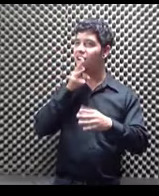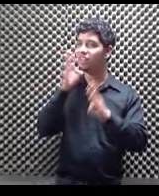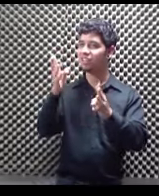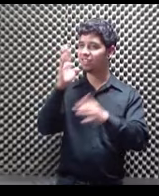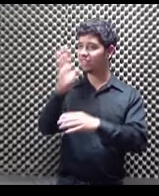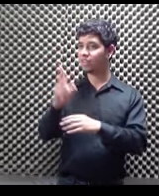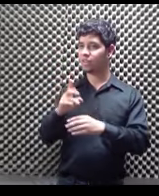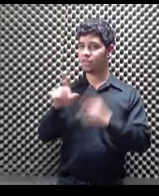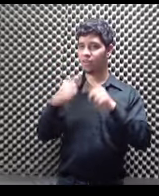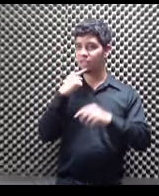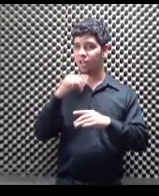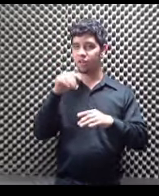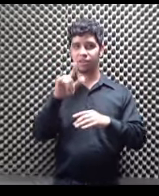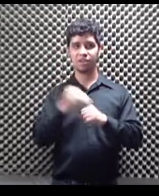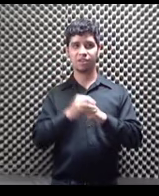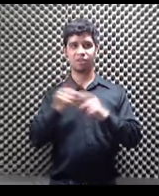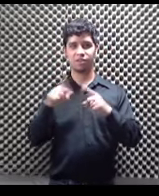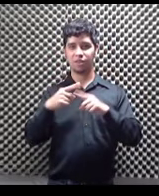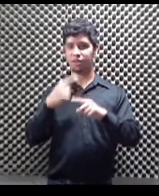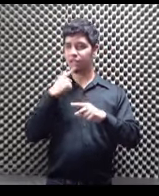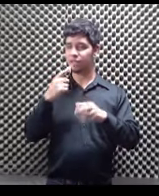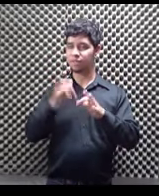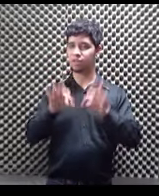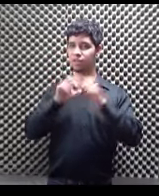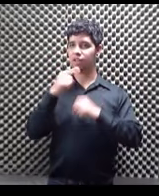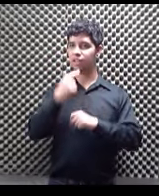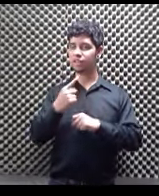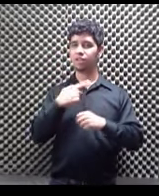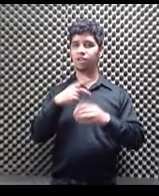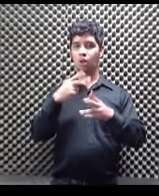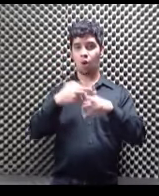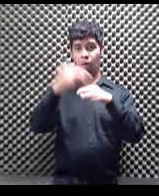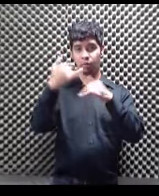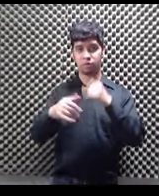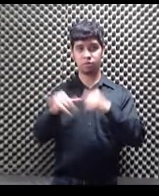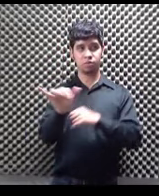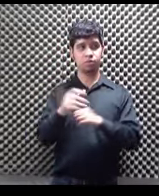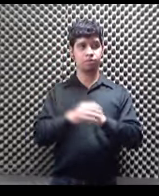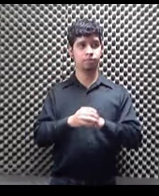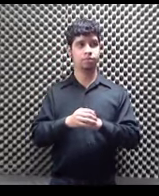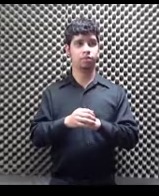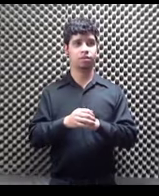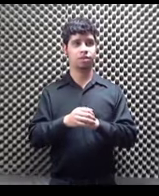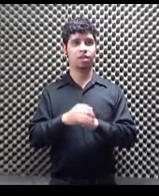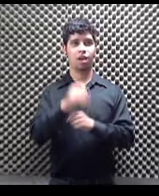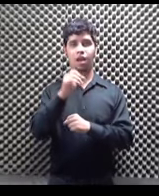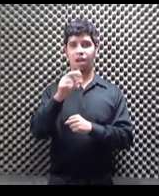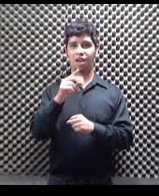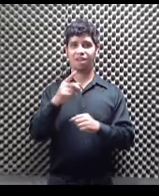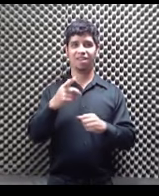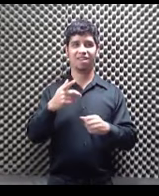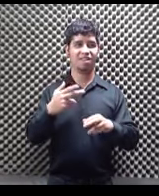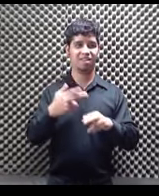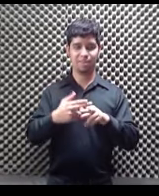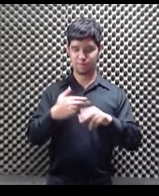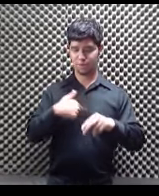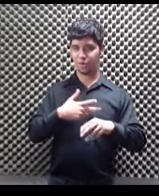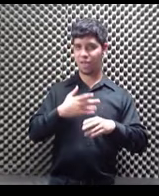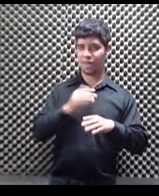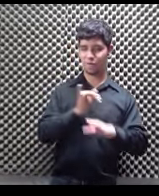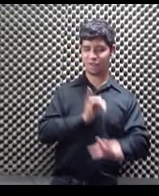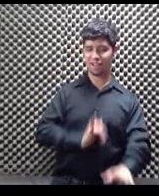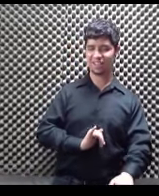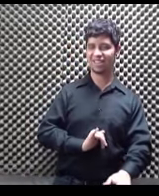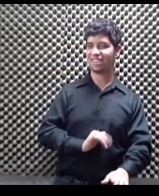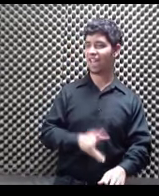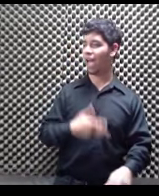cuando yo se dejo hacer? Decir los apellidos. Javier Santiago de la Fundación Nacional. El flaquito. Okay. Mira